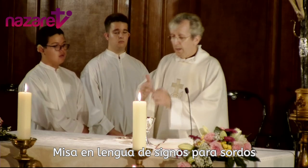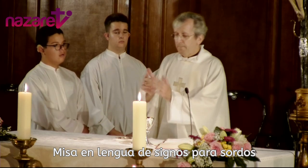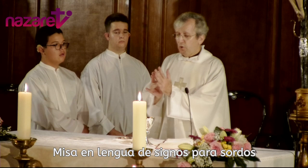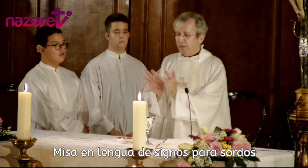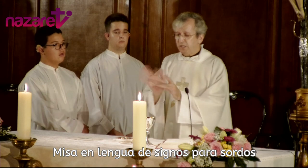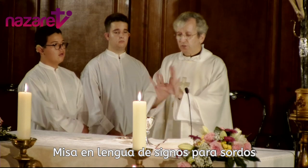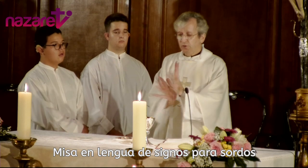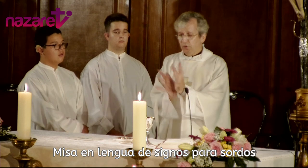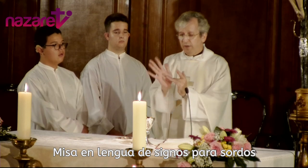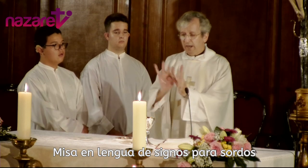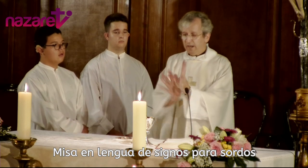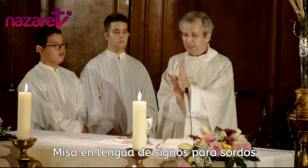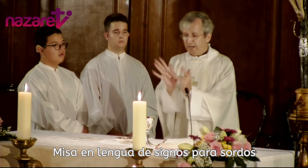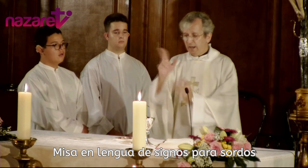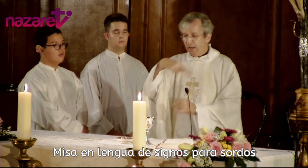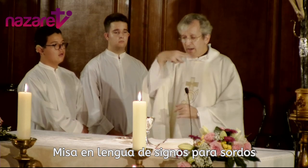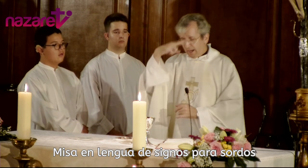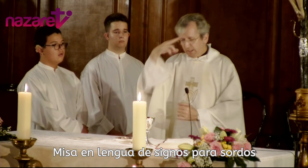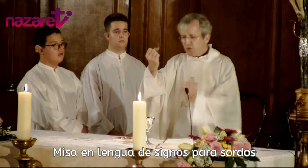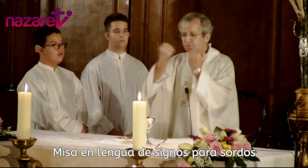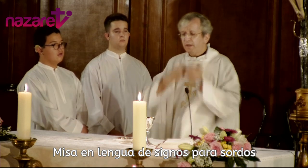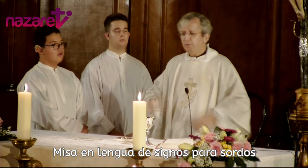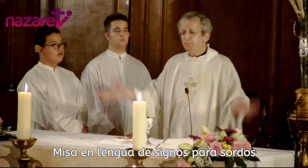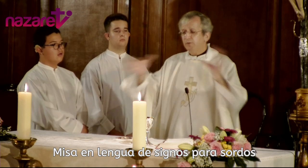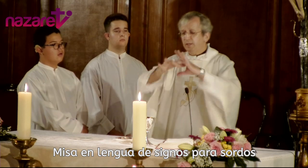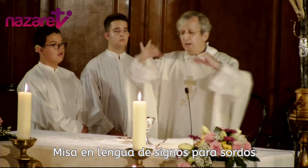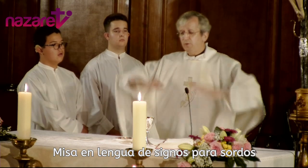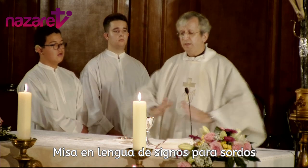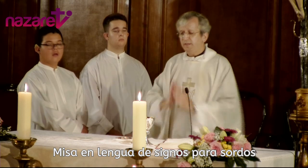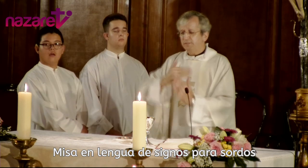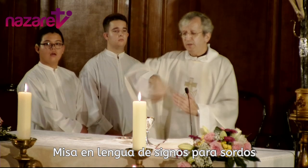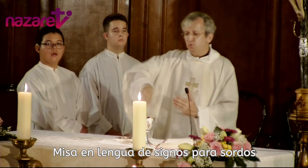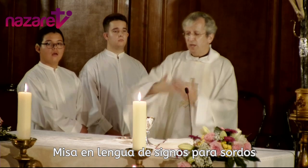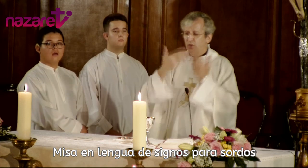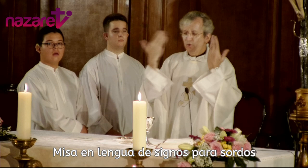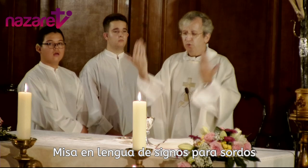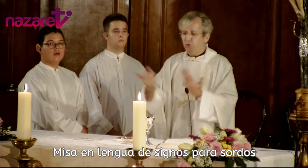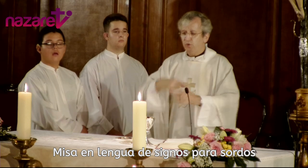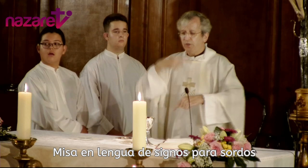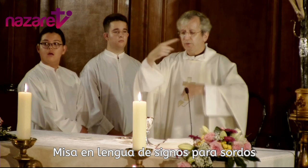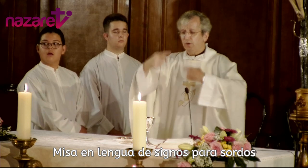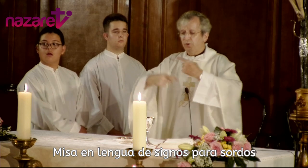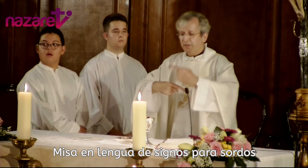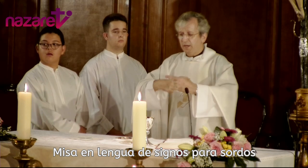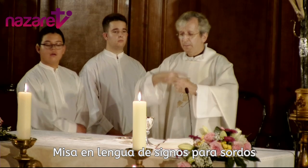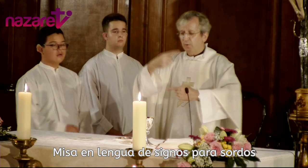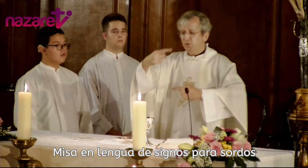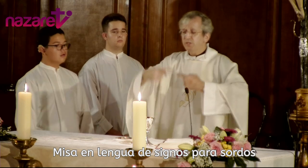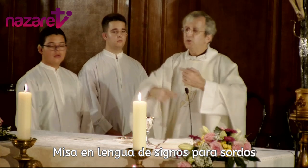Por Cristo, con Él y en Él, a ti Dios Padre omnipotente, en la unidad del Espíritu Santo, todo honor y toda gloria, por los siglos de